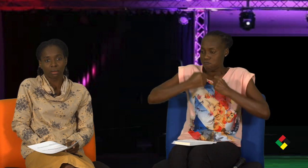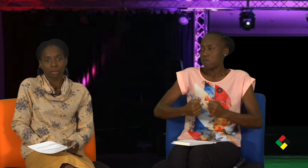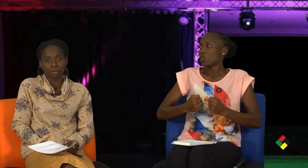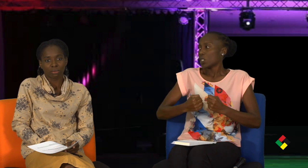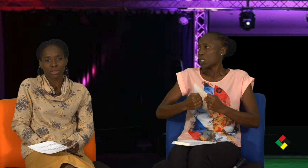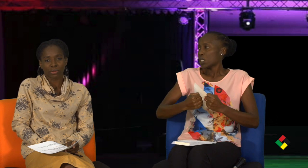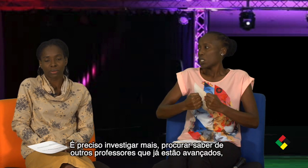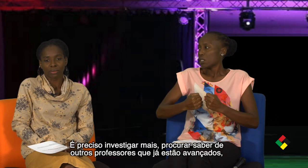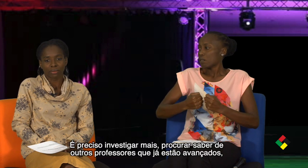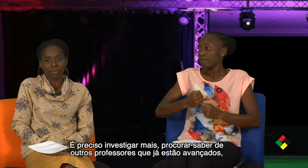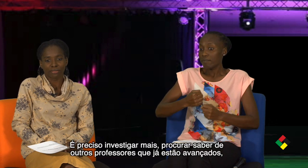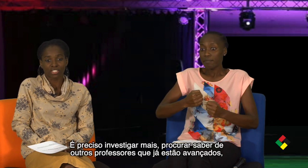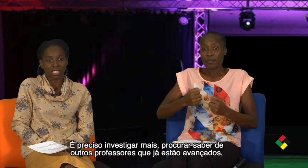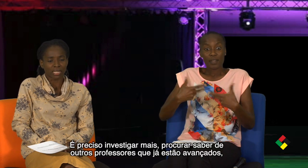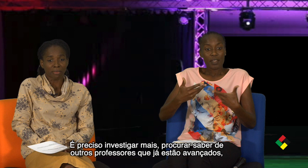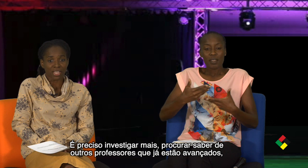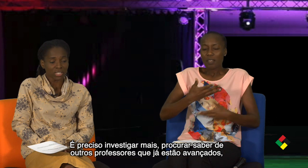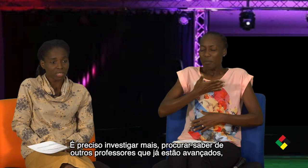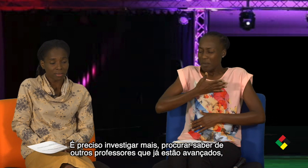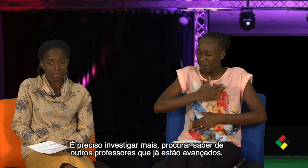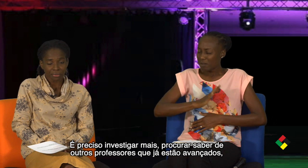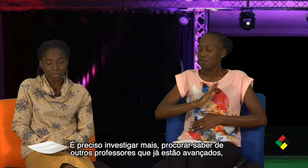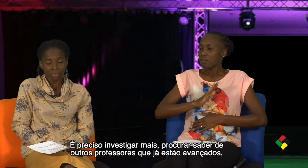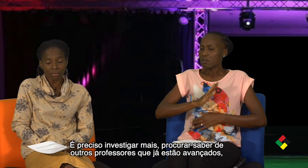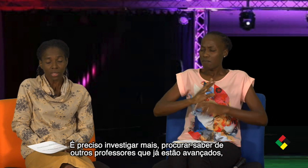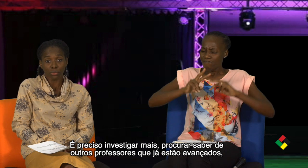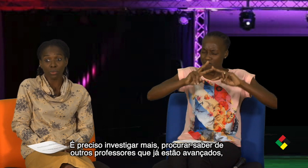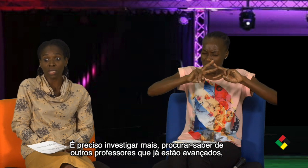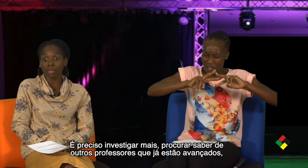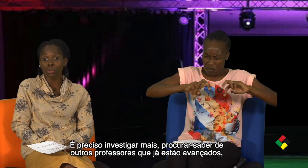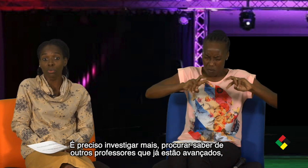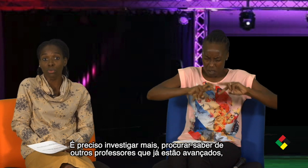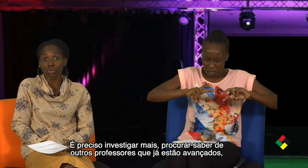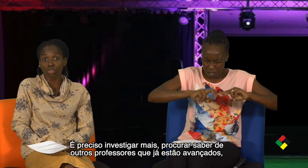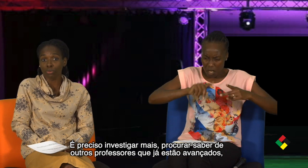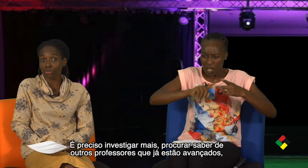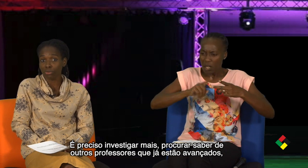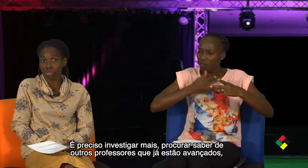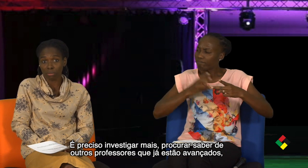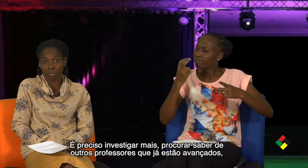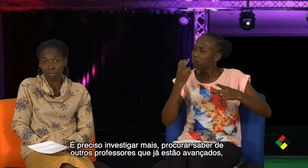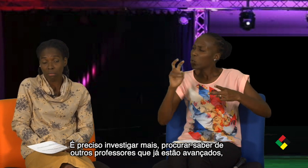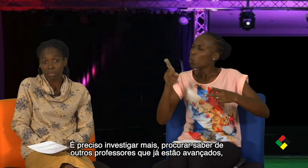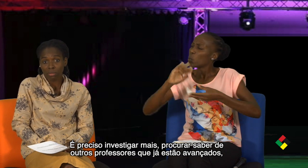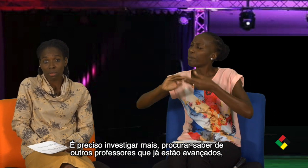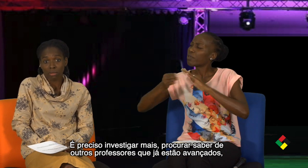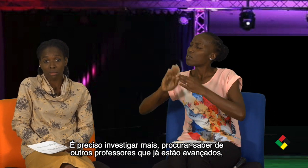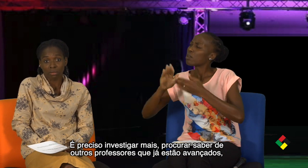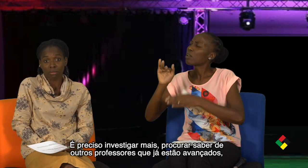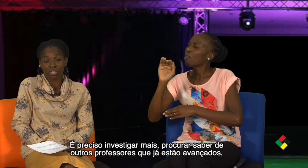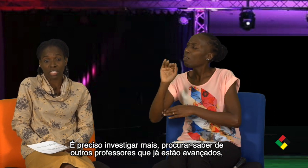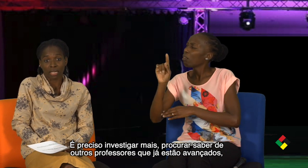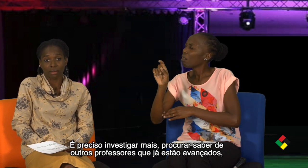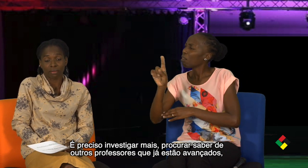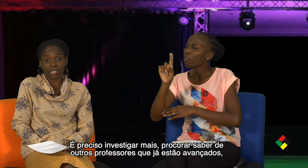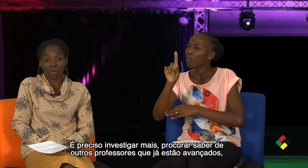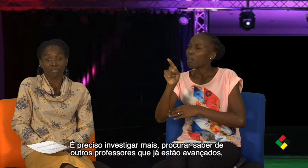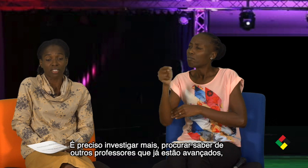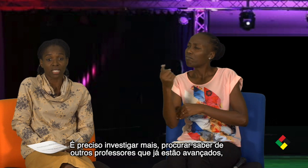É preciso investigar mais, procurar saber dos outros professores que já estão avançados.